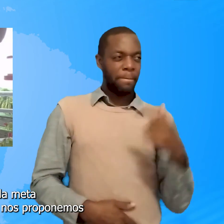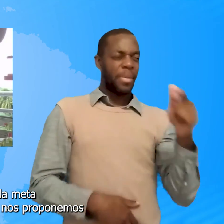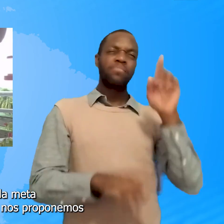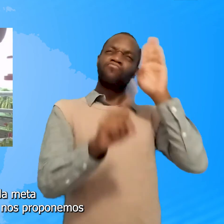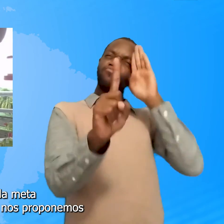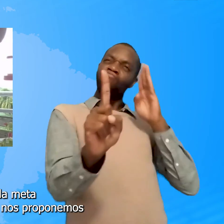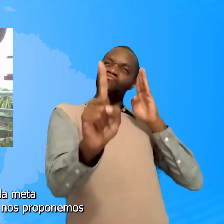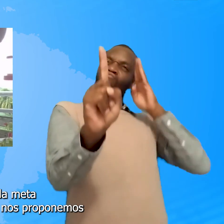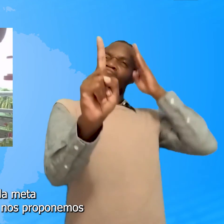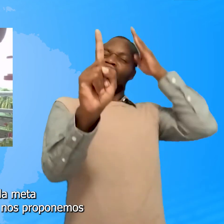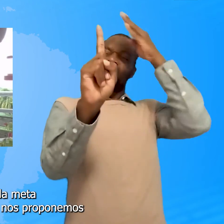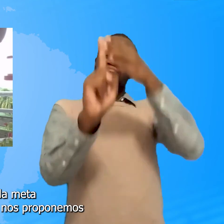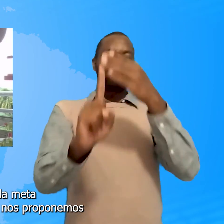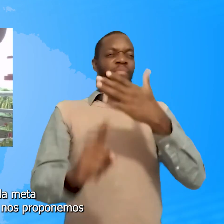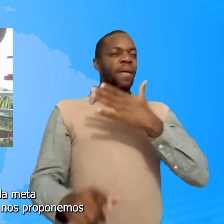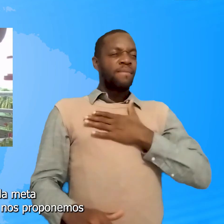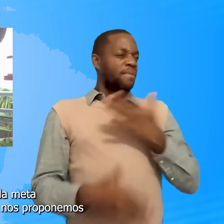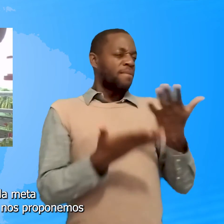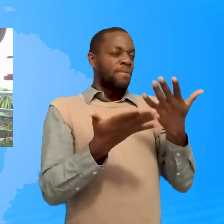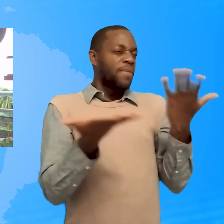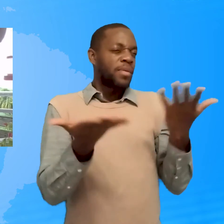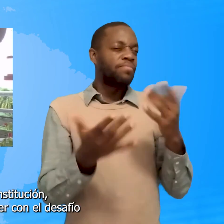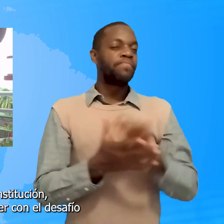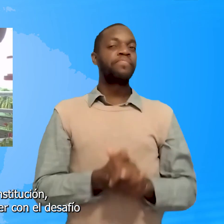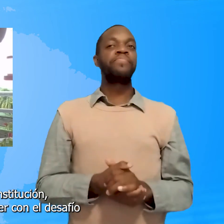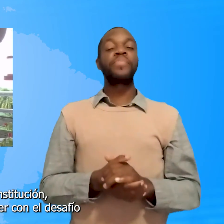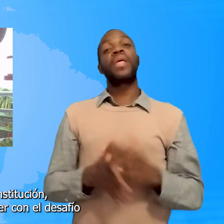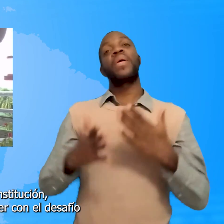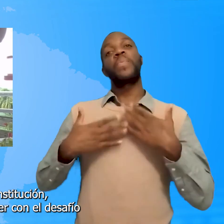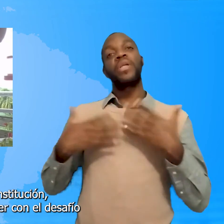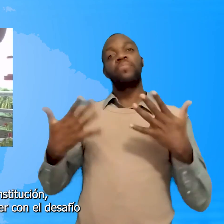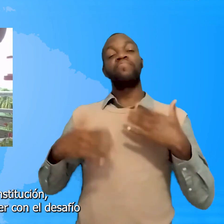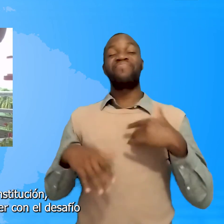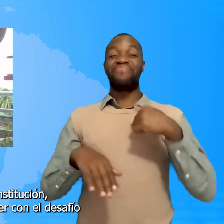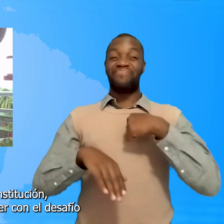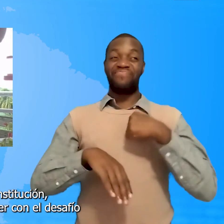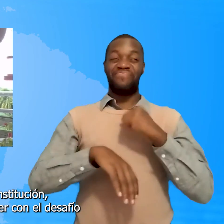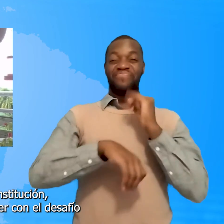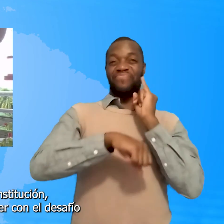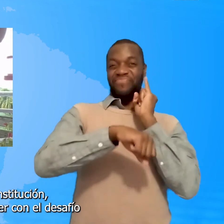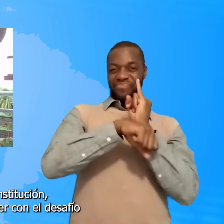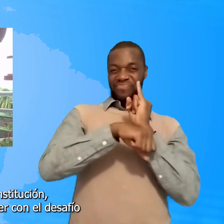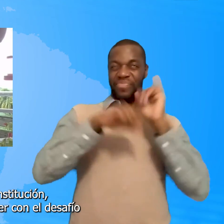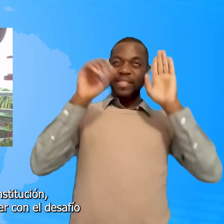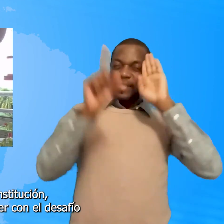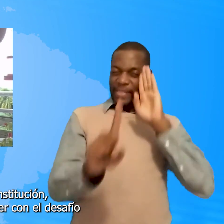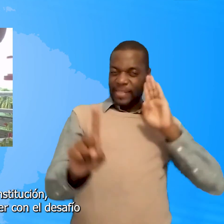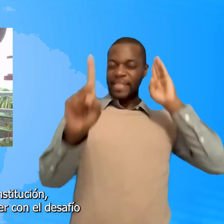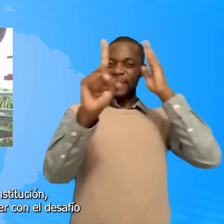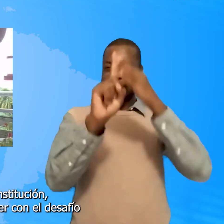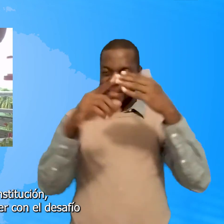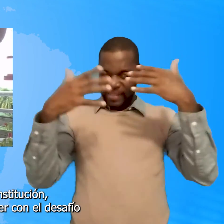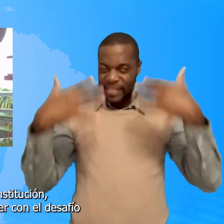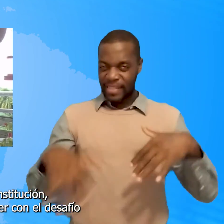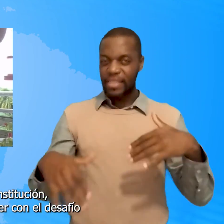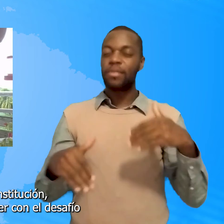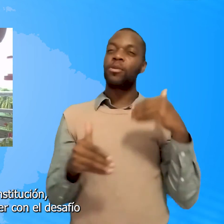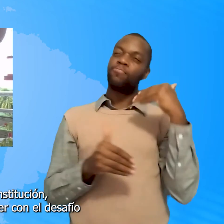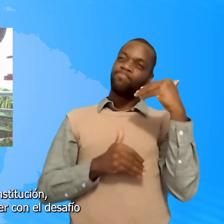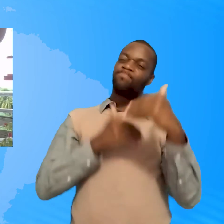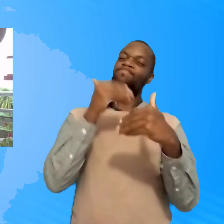más grande que nos proponemos desde la institución, que tiene que ver con